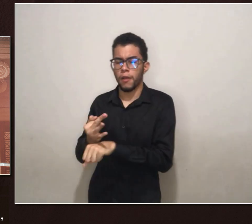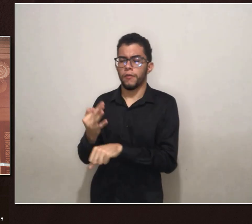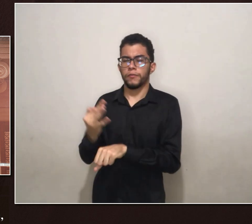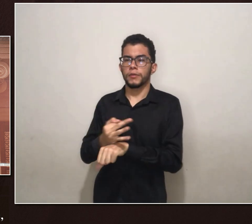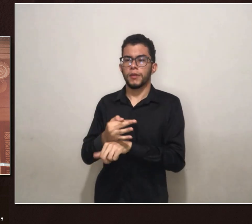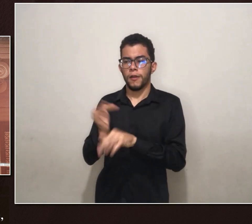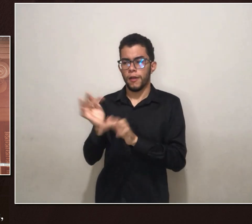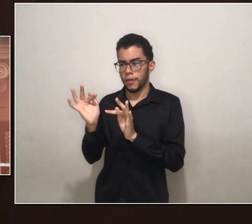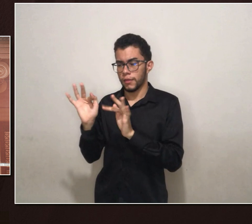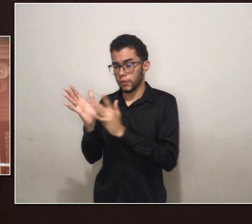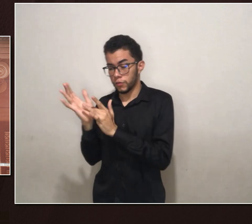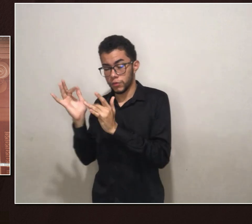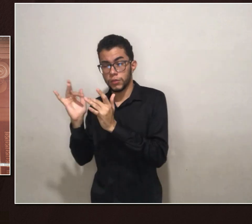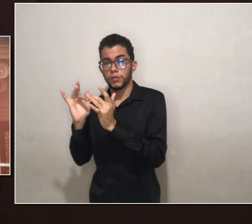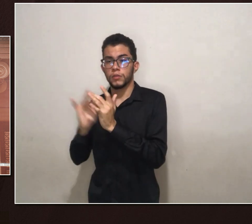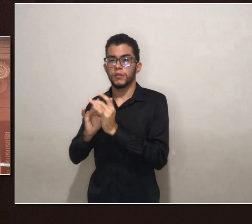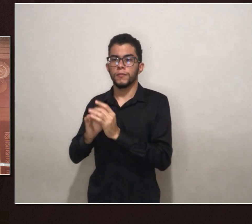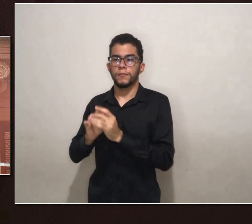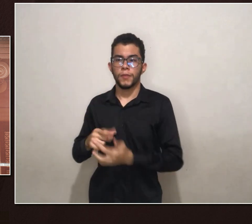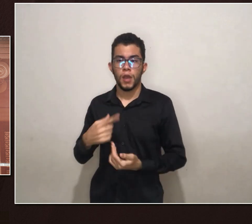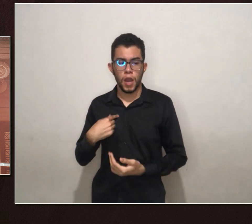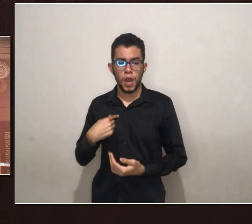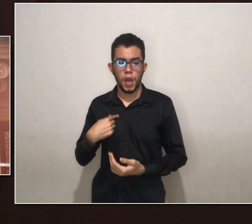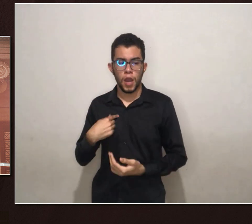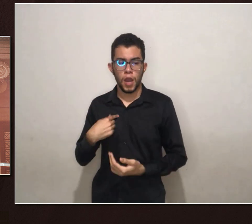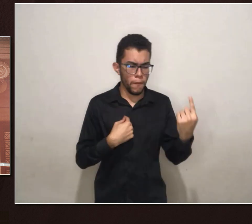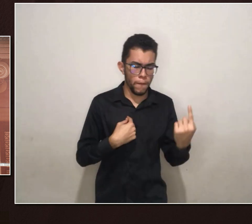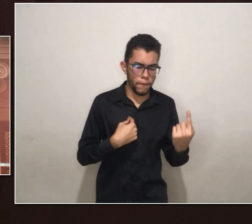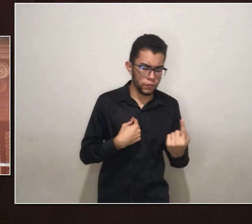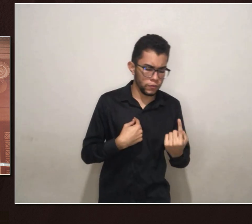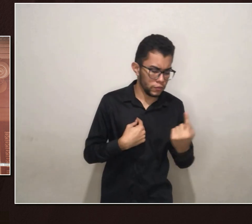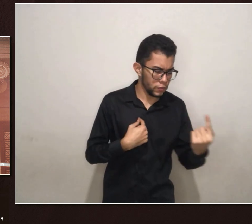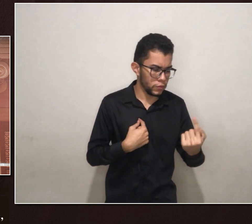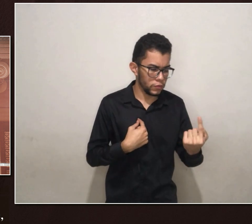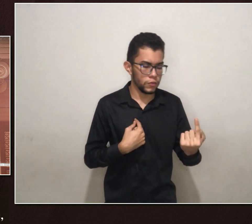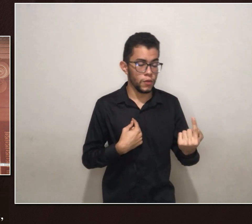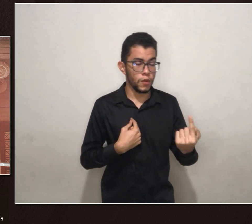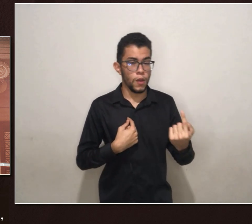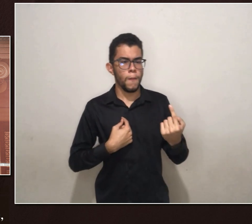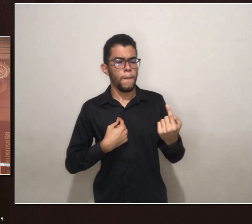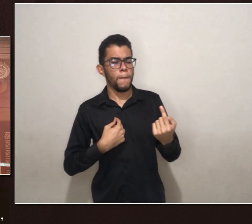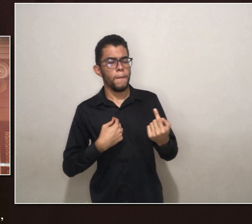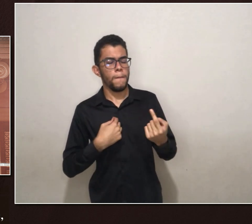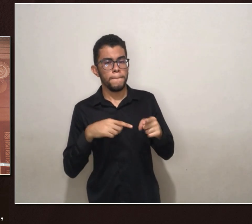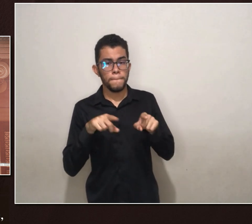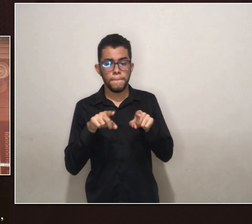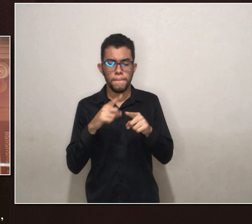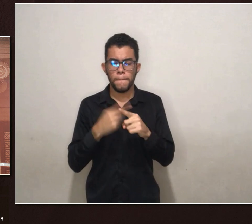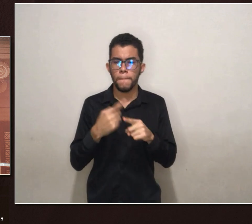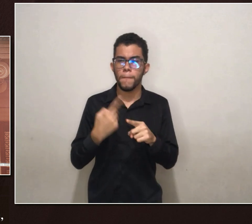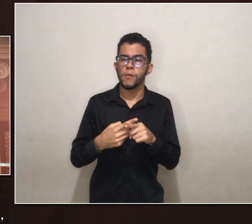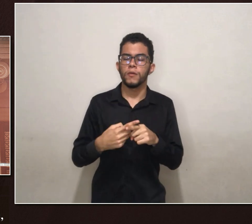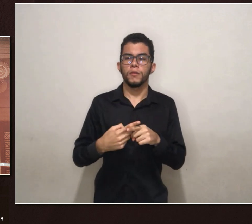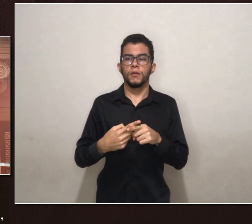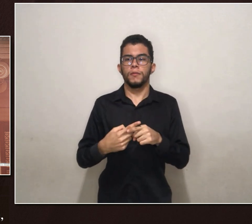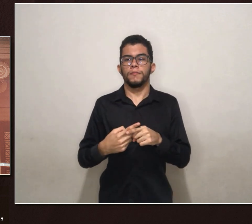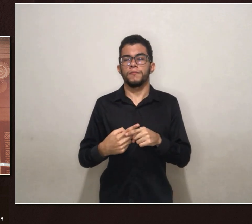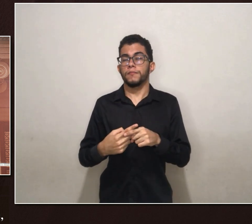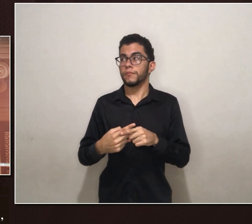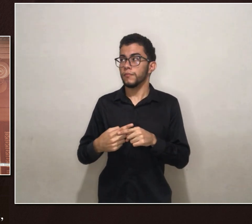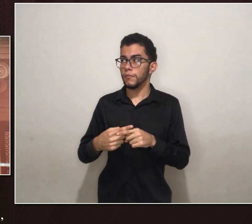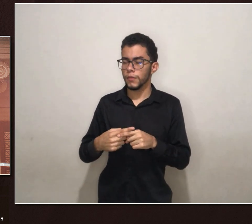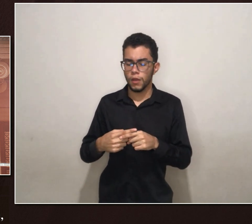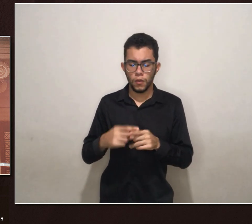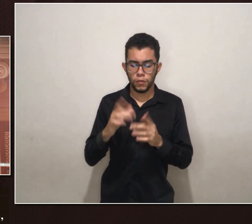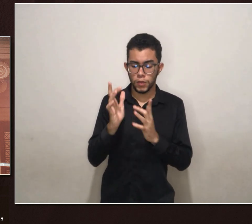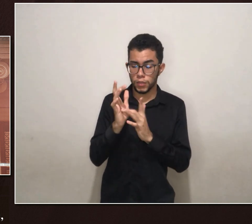ilha chamada Pátimos por causa da palavra de Deus e do testemunho de Jesus. Quer dizer, João,